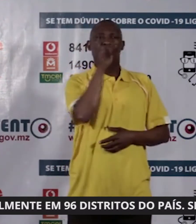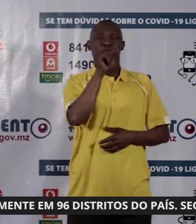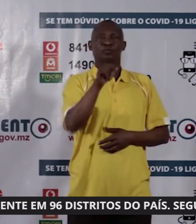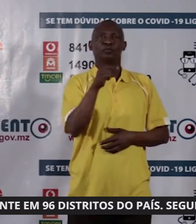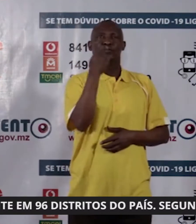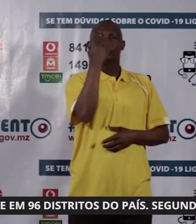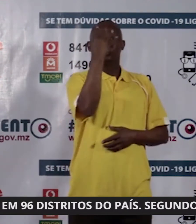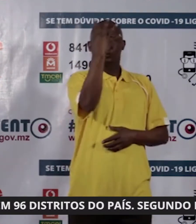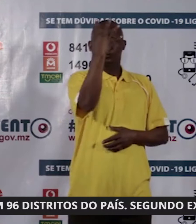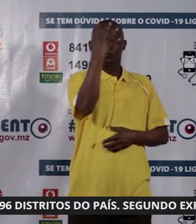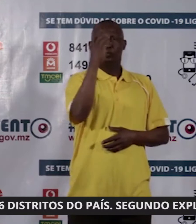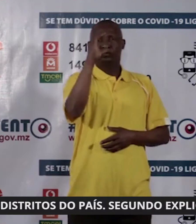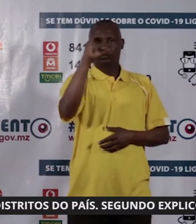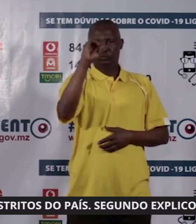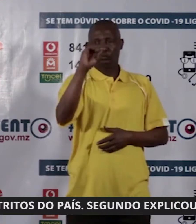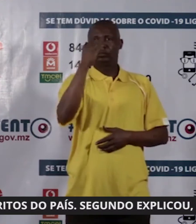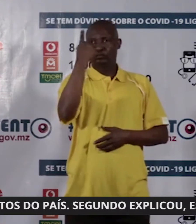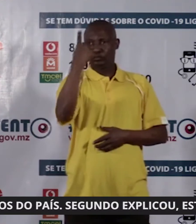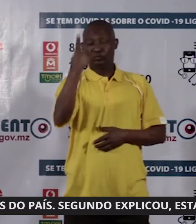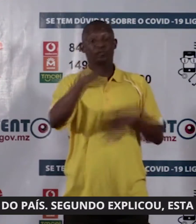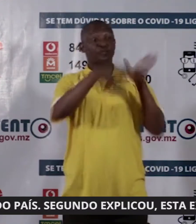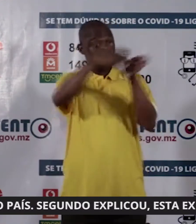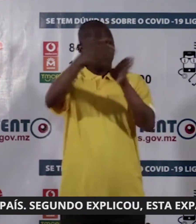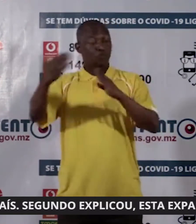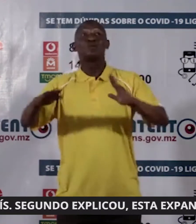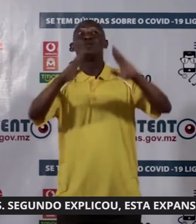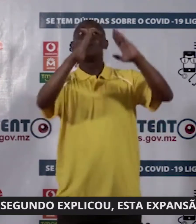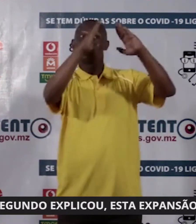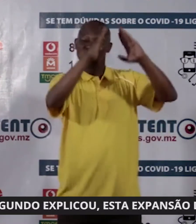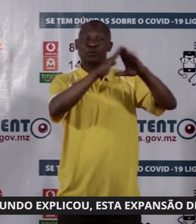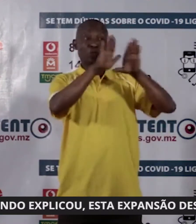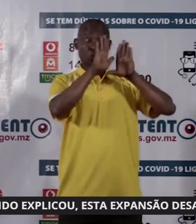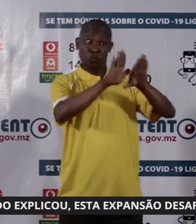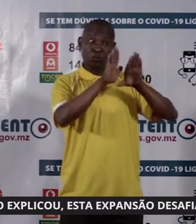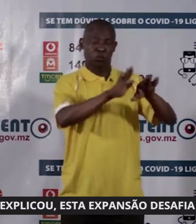4.401 pessoas ainda em quarentena domiciliária e